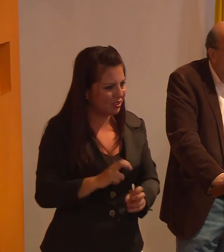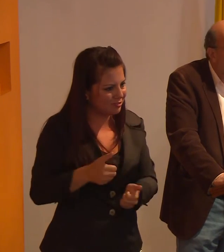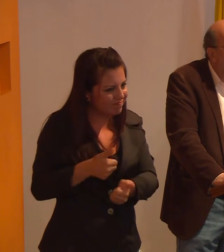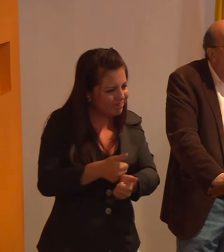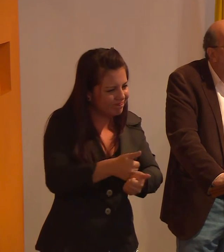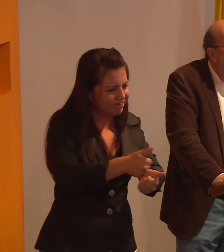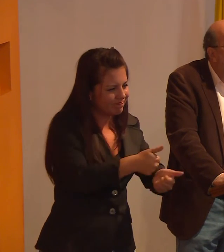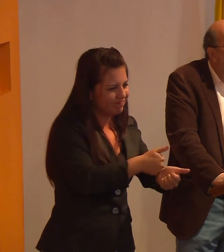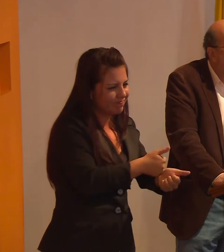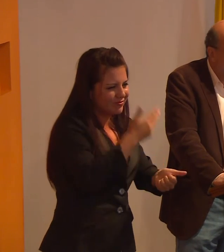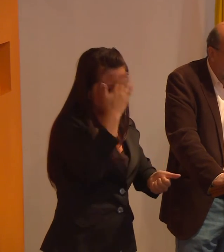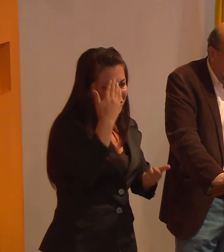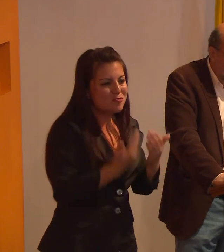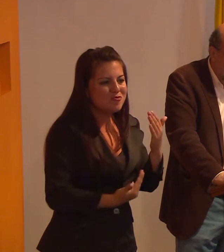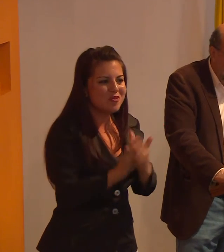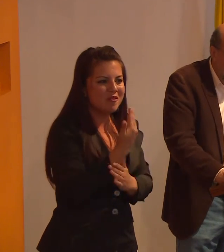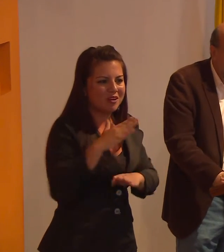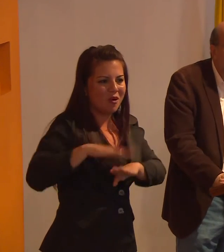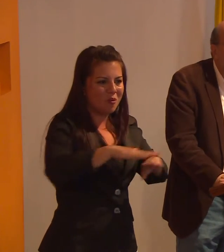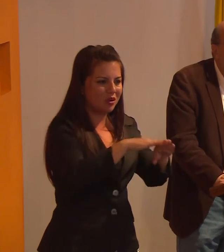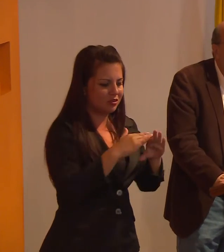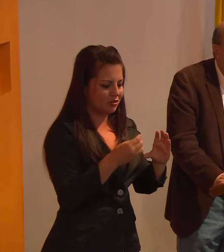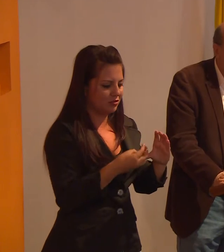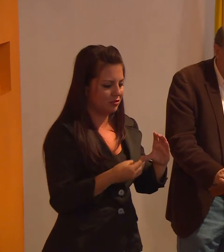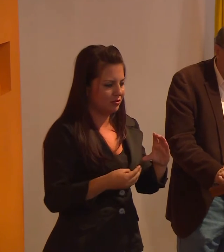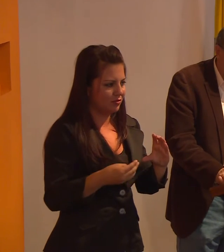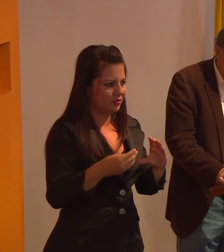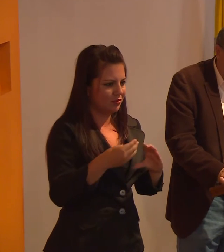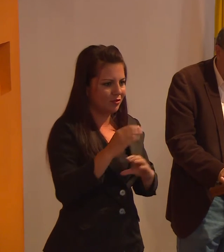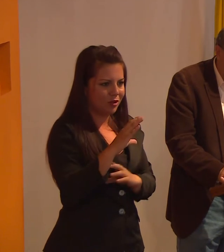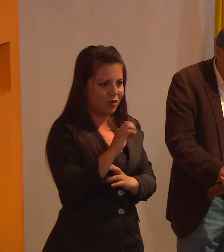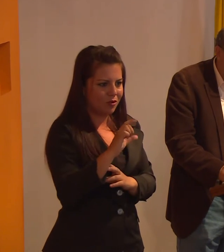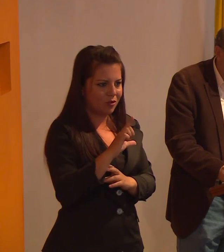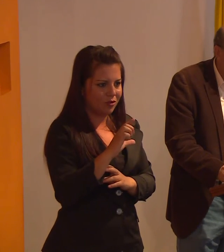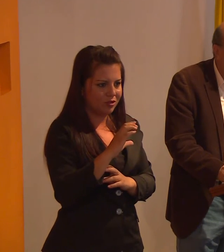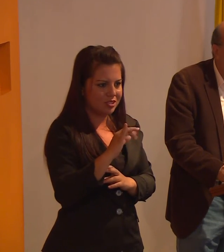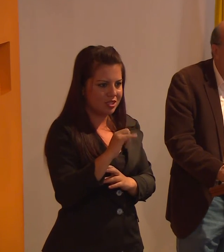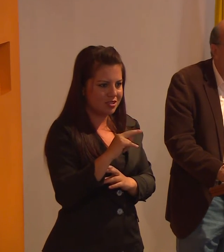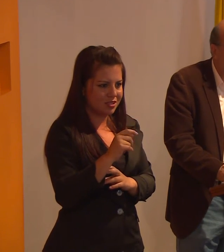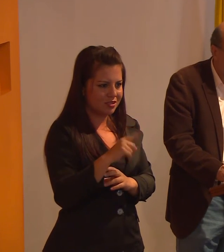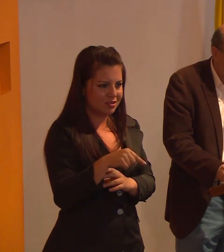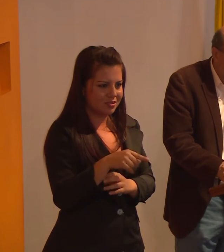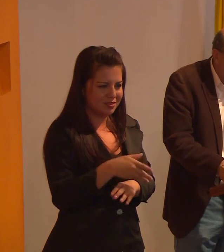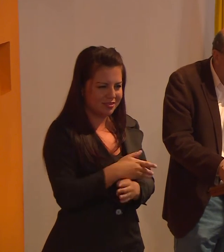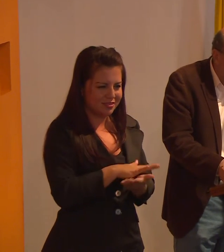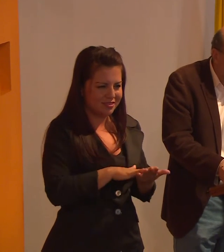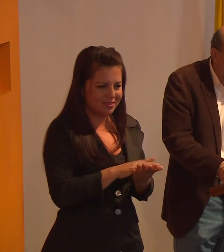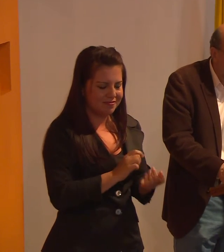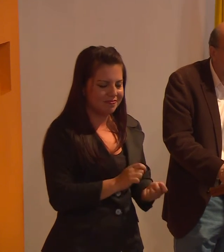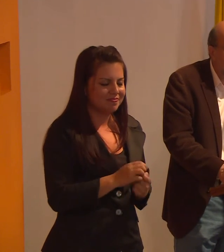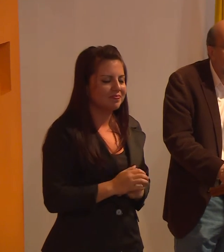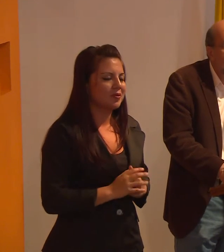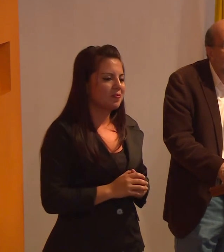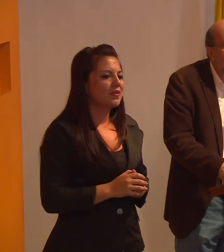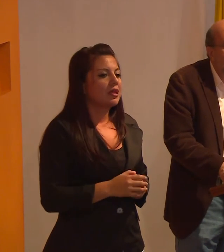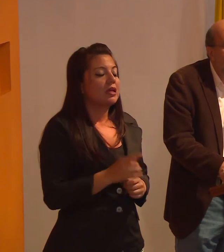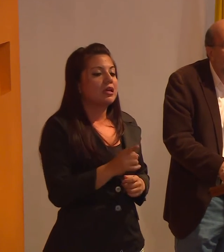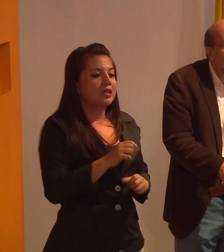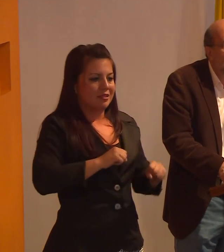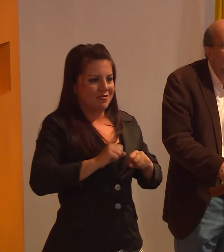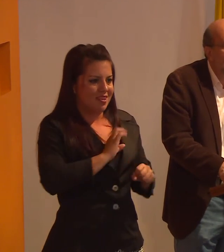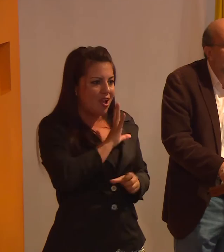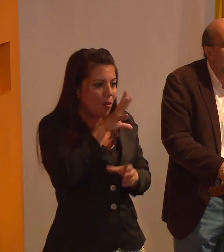nuevas convocatorias de Colciencias para fortalecer sus dinámicas internas y participar